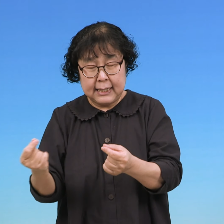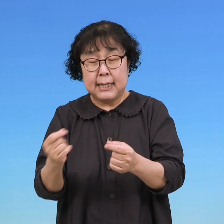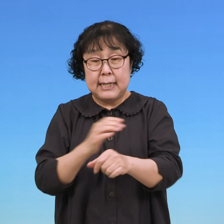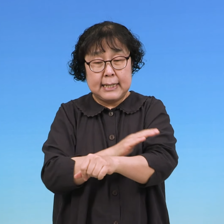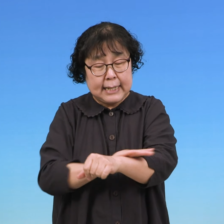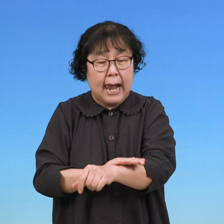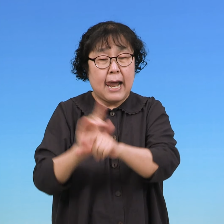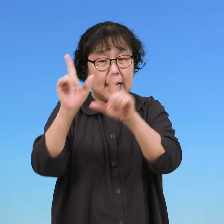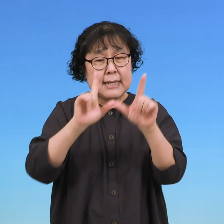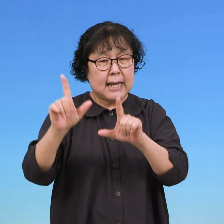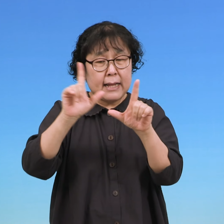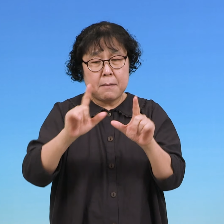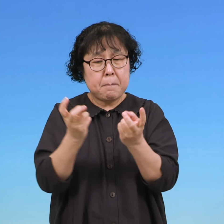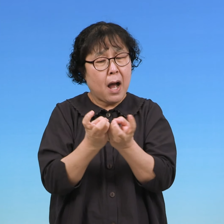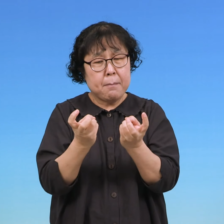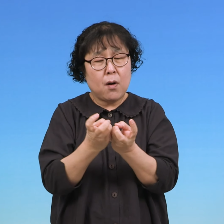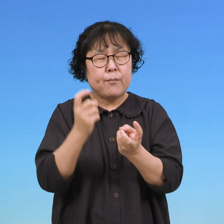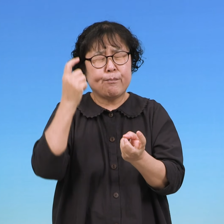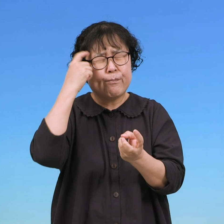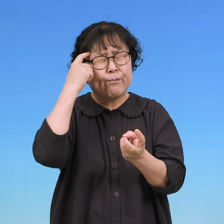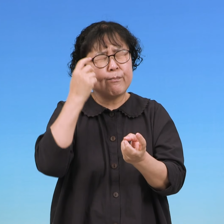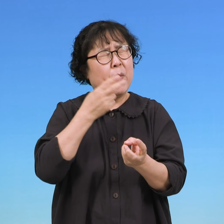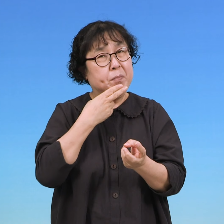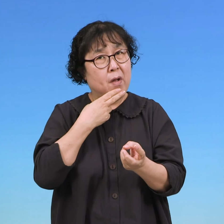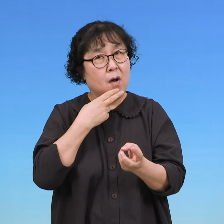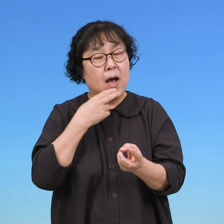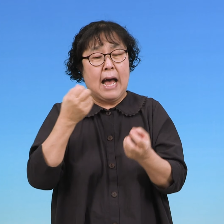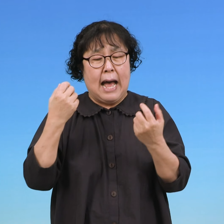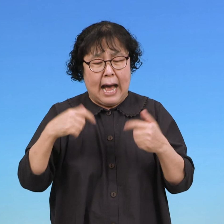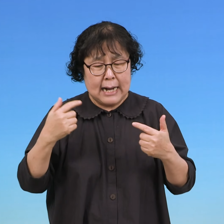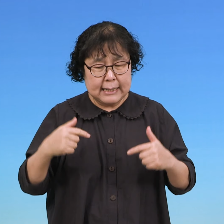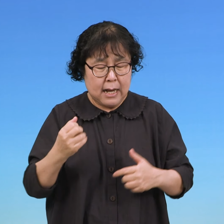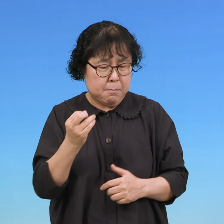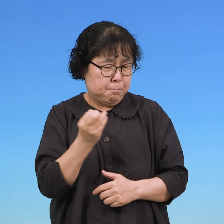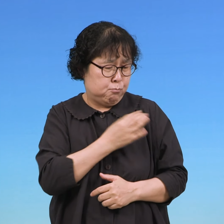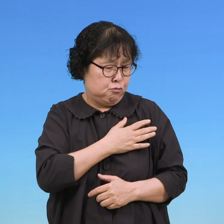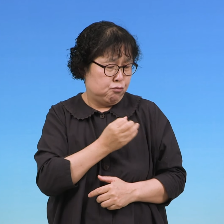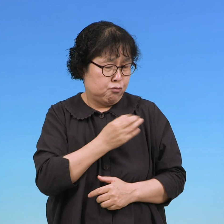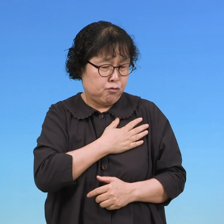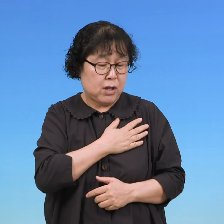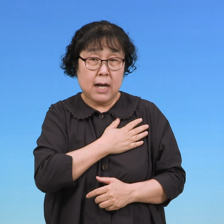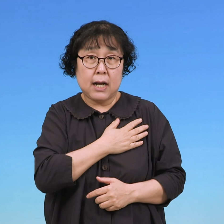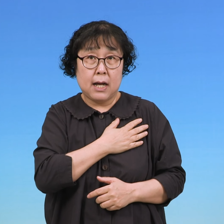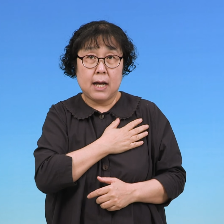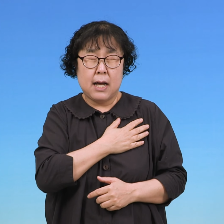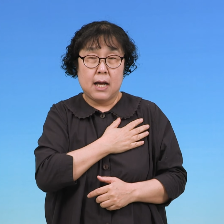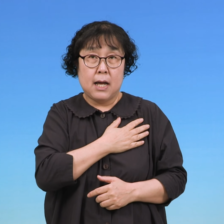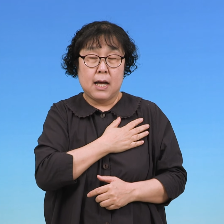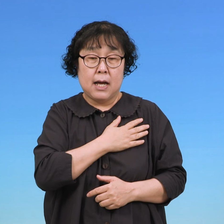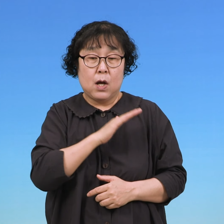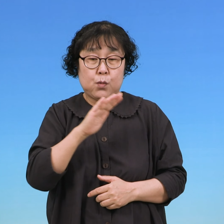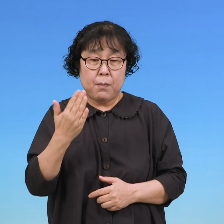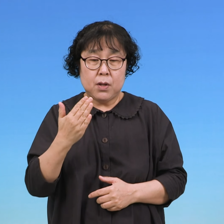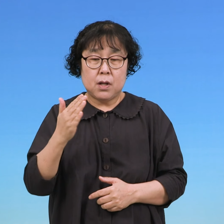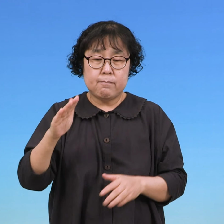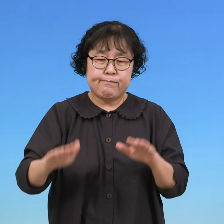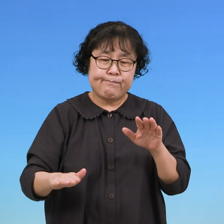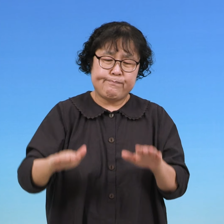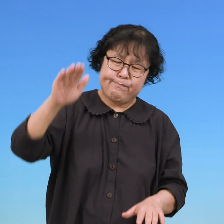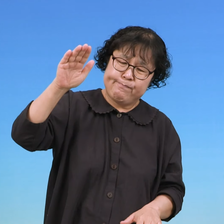사는 이런 것들을 모색하지를 못하고 꼭 이런 부와 번영의 시기에는 나타나는 게 불균형,